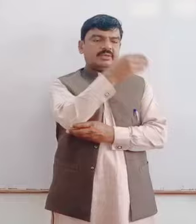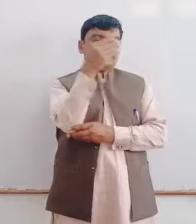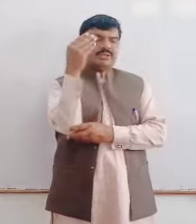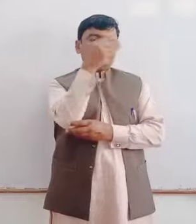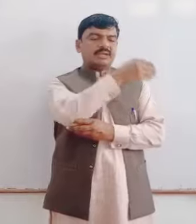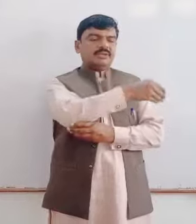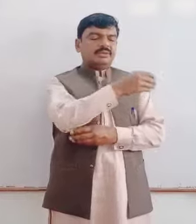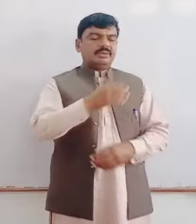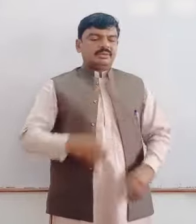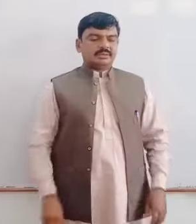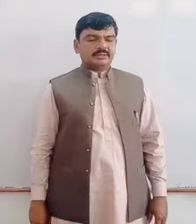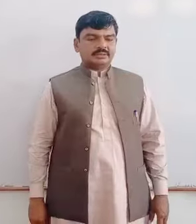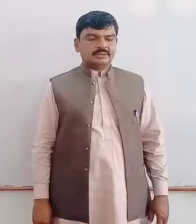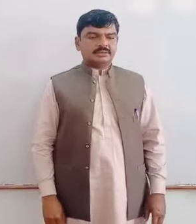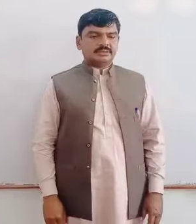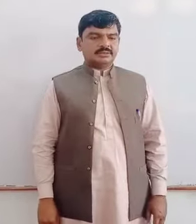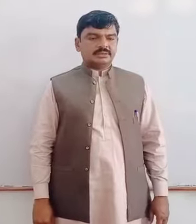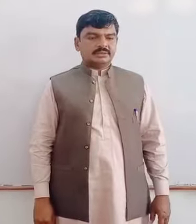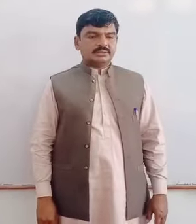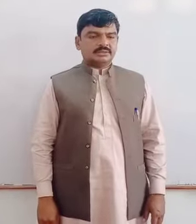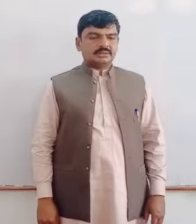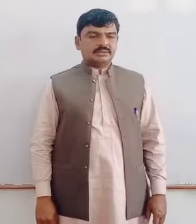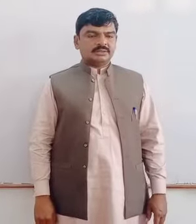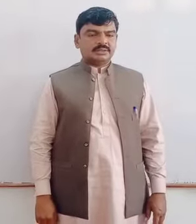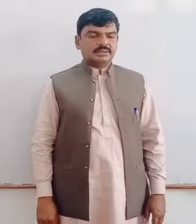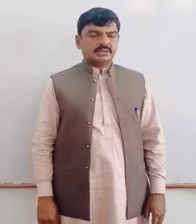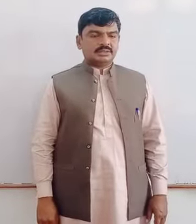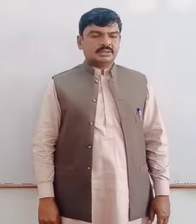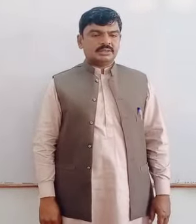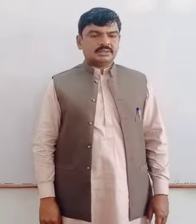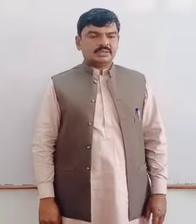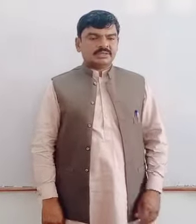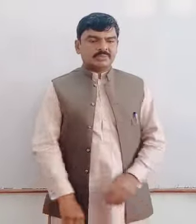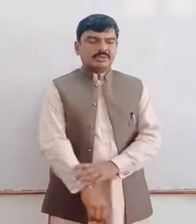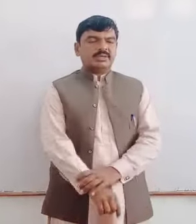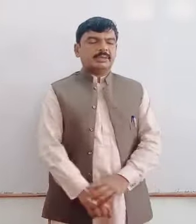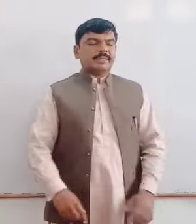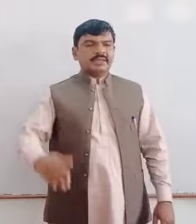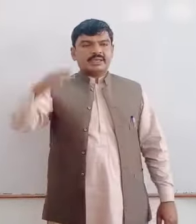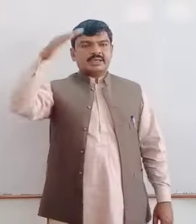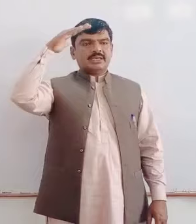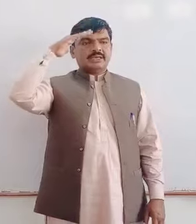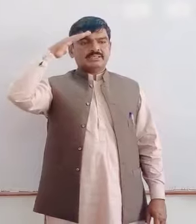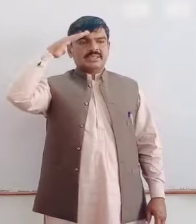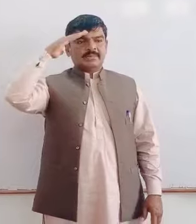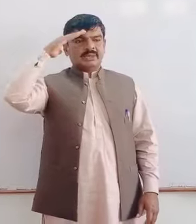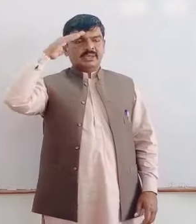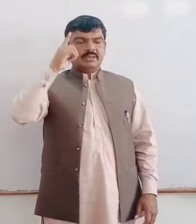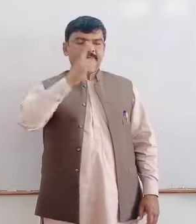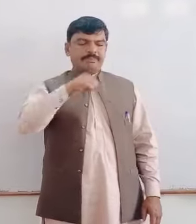ईद मिलादुन नबी, इस्लामी महीने, इस्लामी महीने, इस्लामी